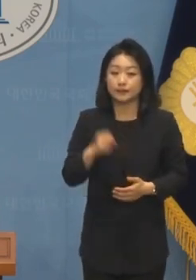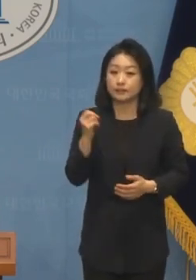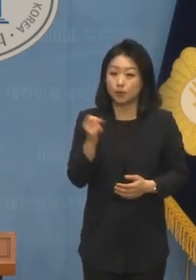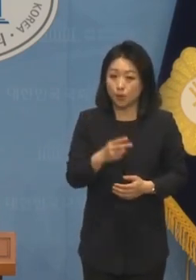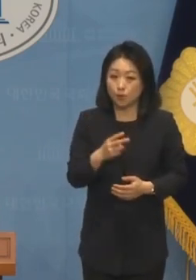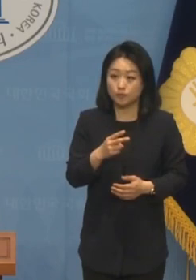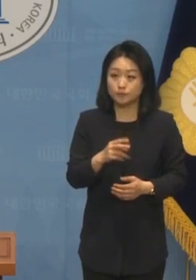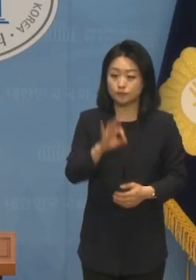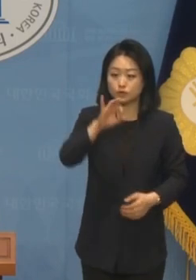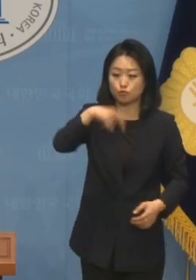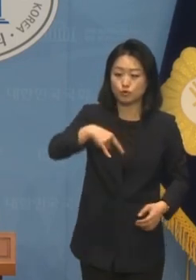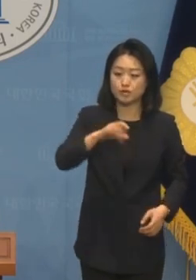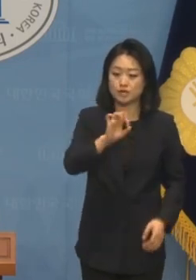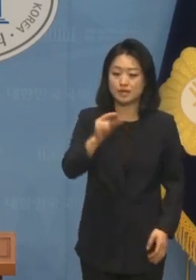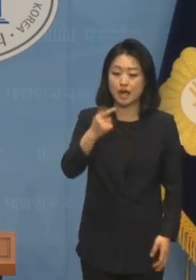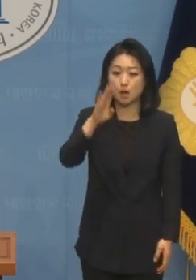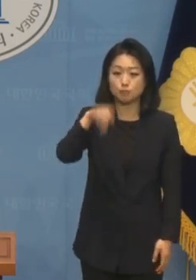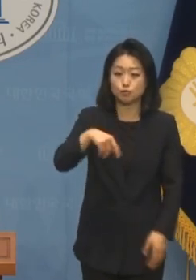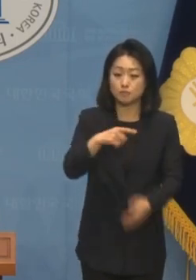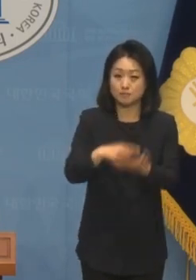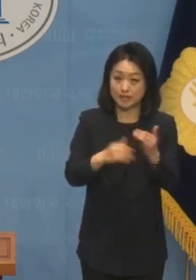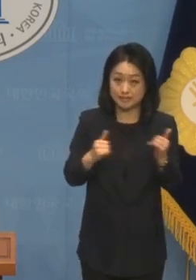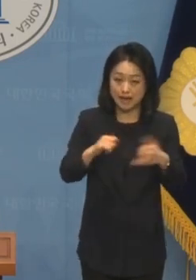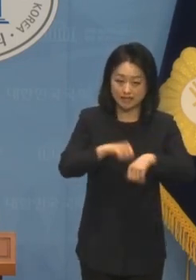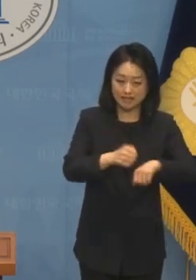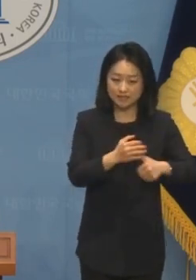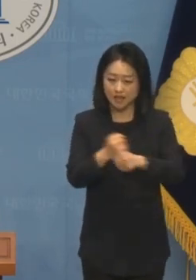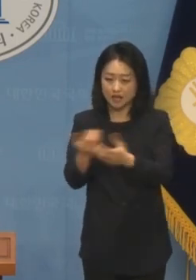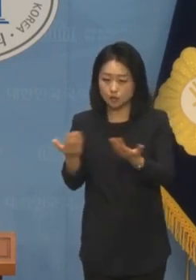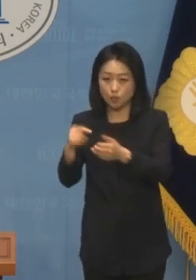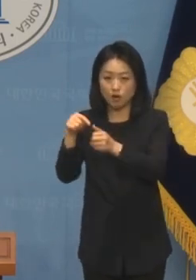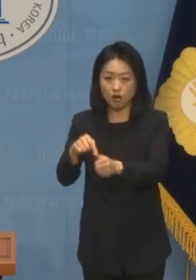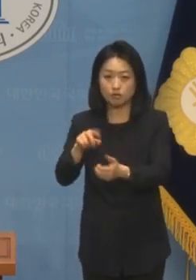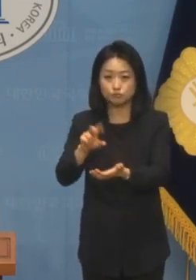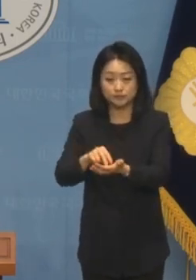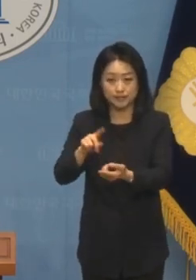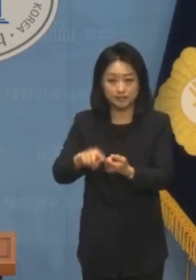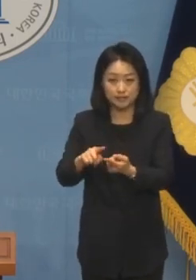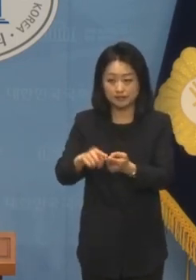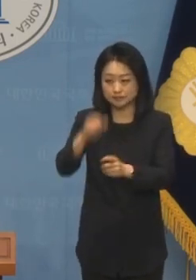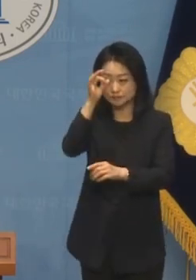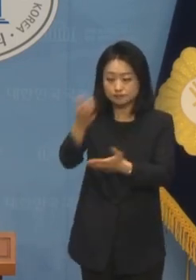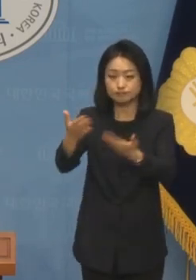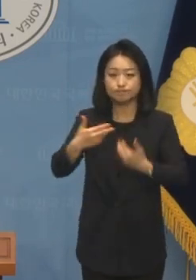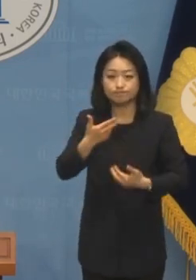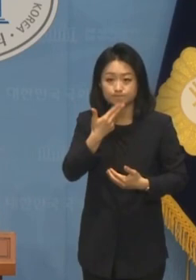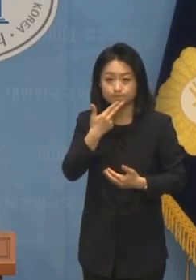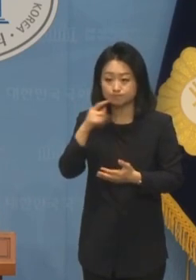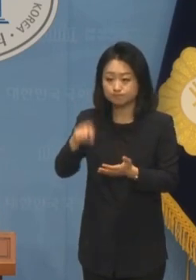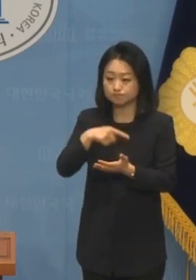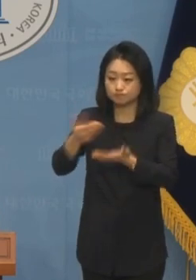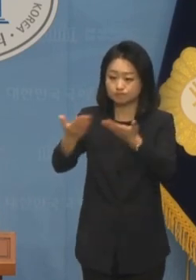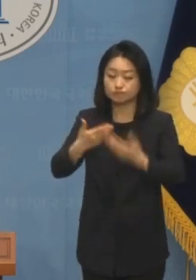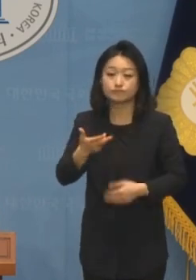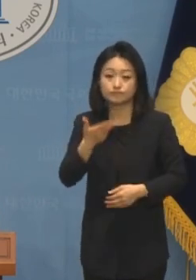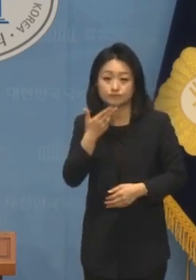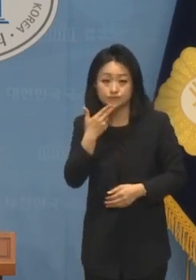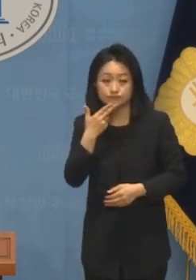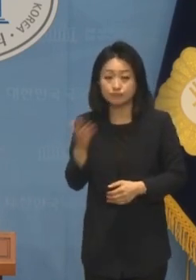또한 위안부 피해자, 강제동원 피해 문제에 대해 일본의 진정한 사과와 배상이 이루어지지 않은